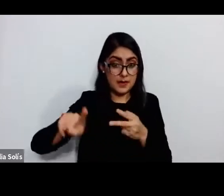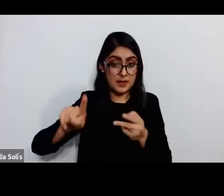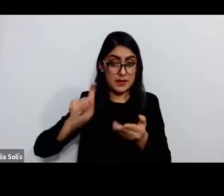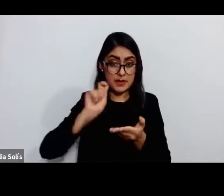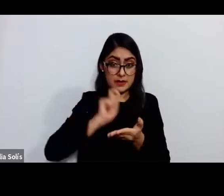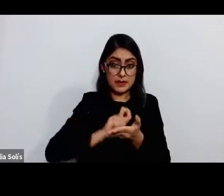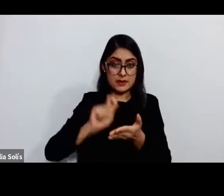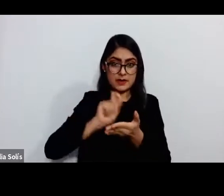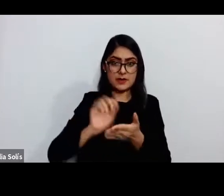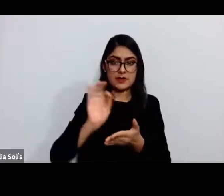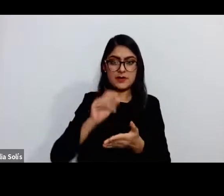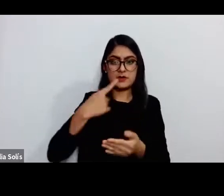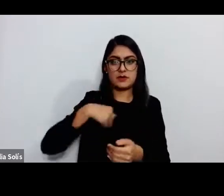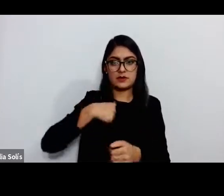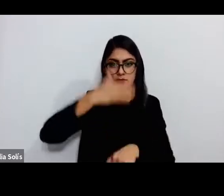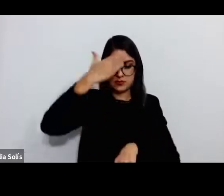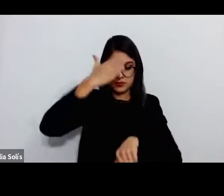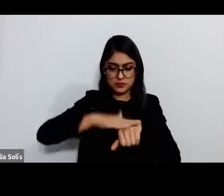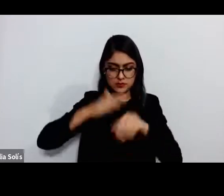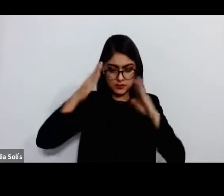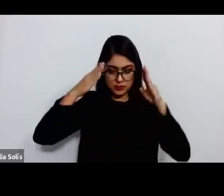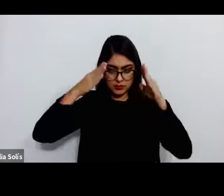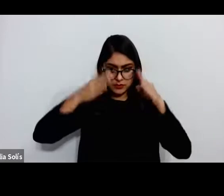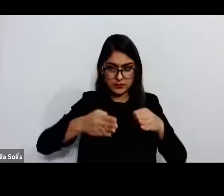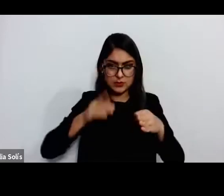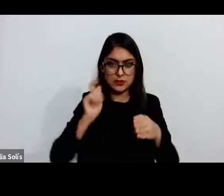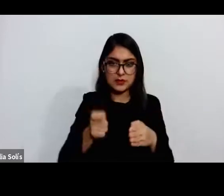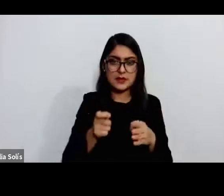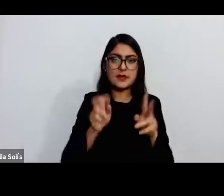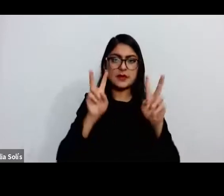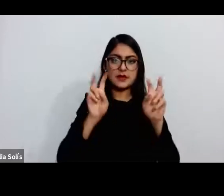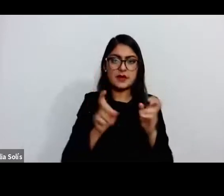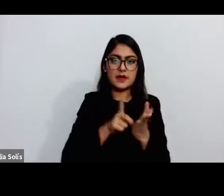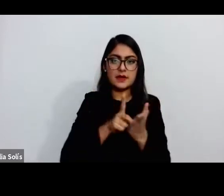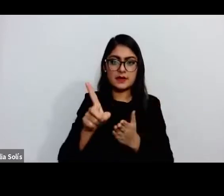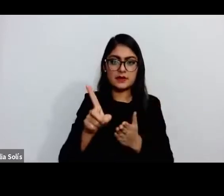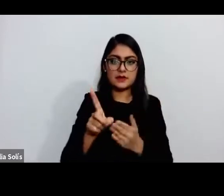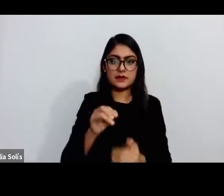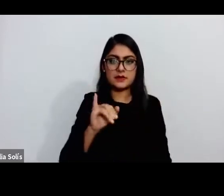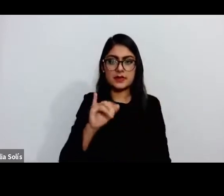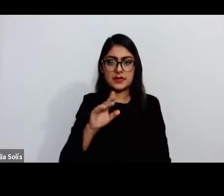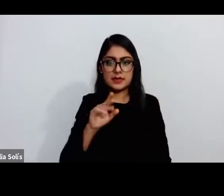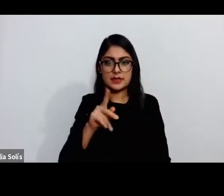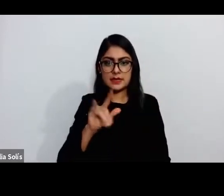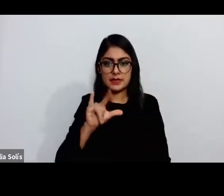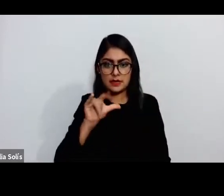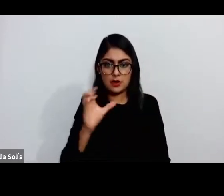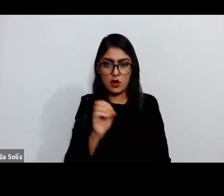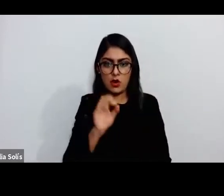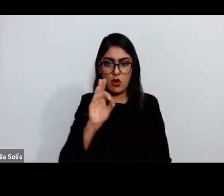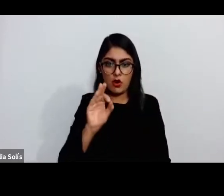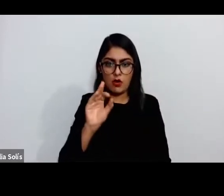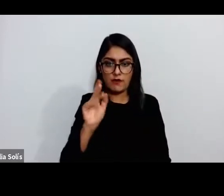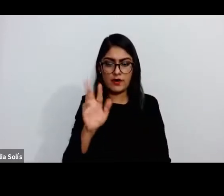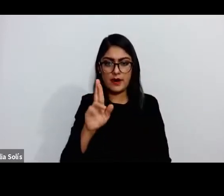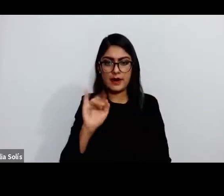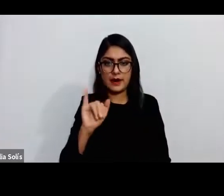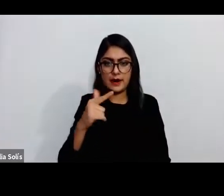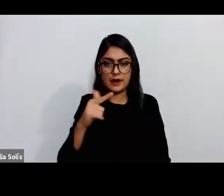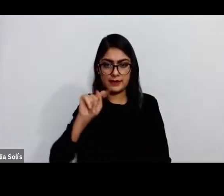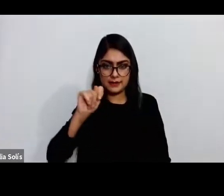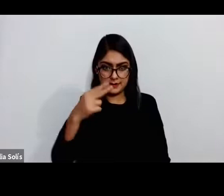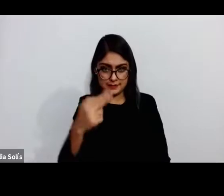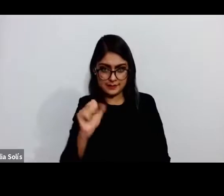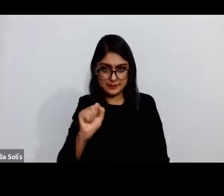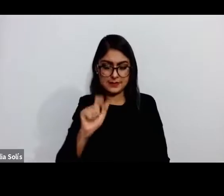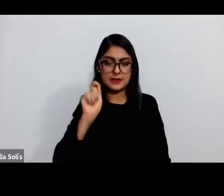nos situamos en las declaraciones, en las primeras declaraciones de derechos, la del Bill of Rights del Estado de Virginia en 1776 en Estados